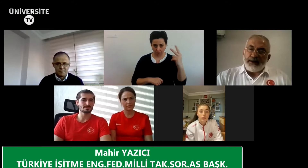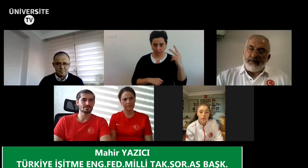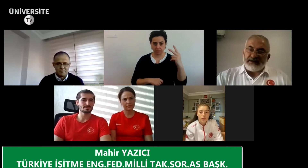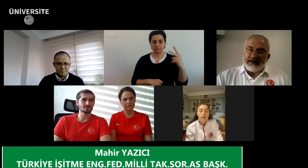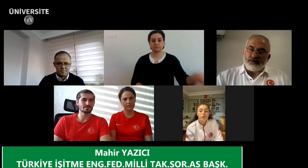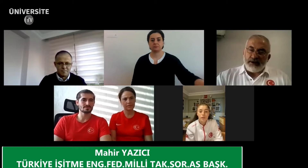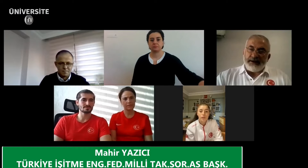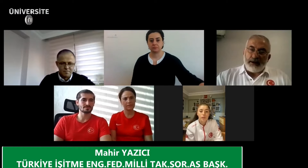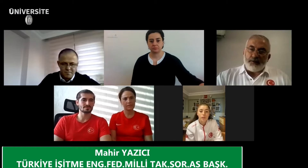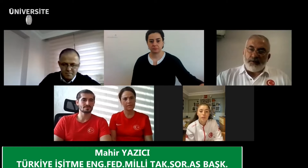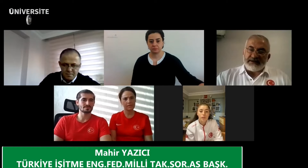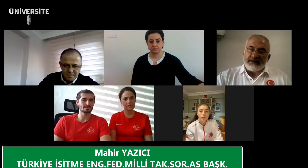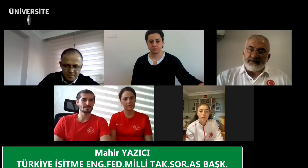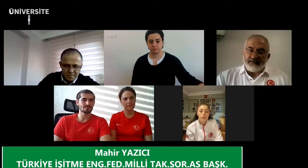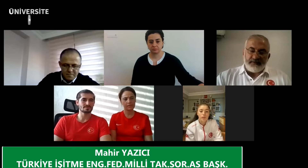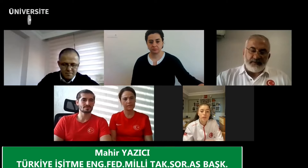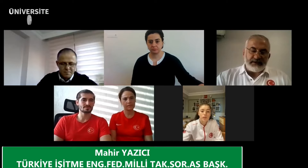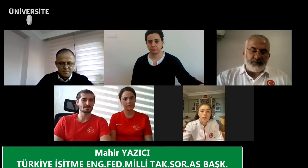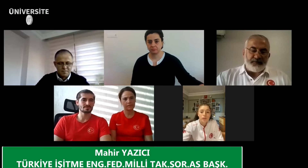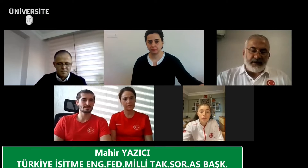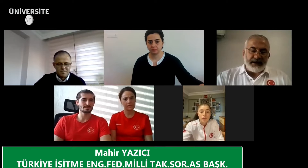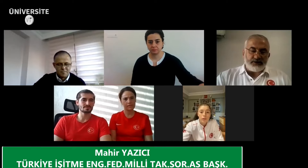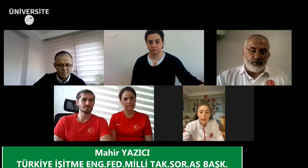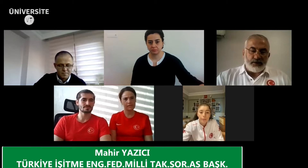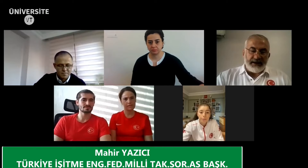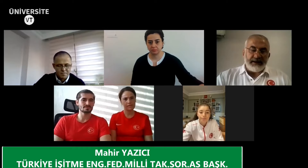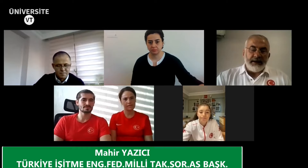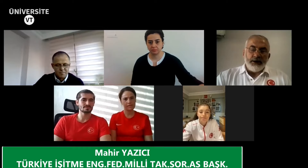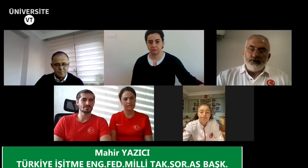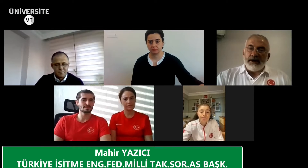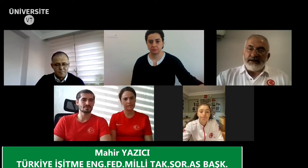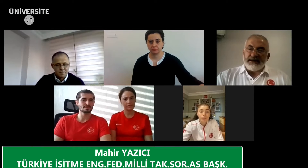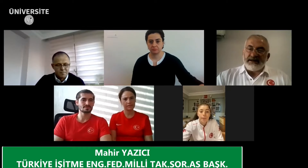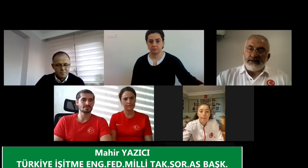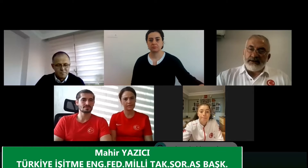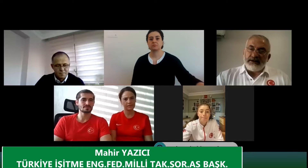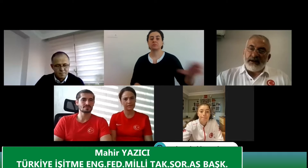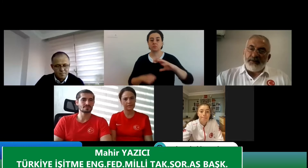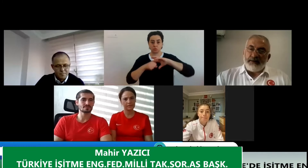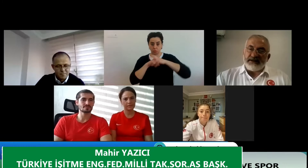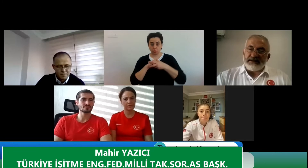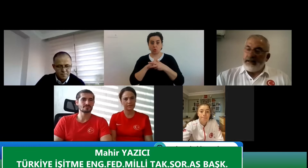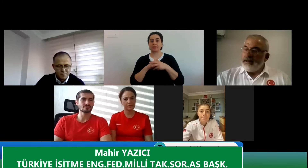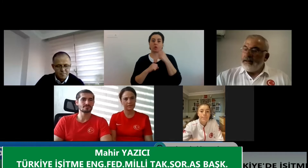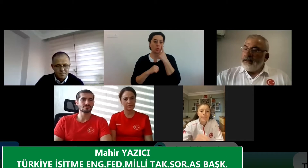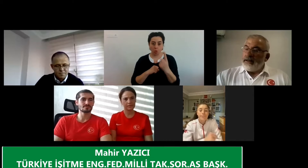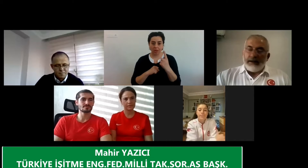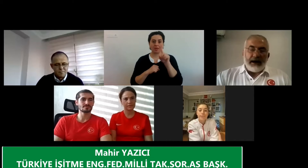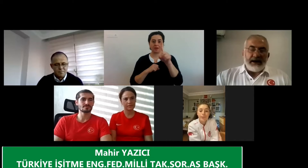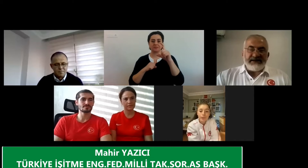Avrupa'daki yapılanması ESYO yani Avrupa Sağır Spor Federasyonu olarak dünyadaki yapılanması